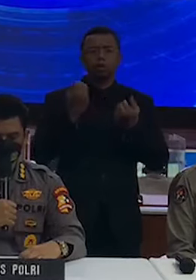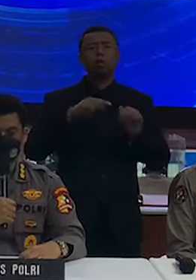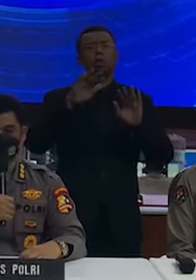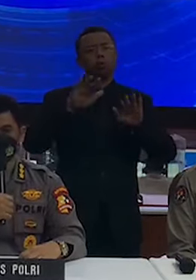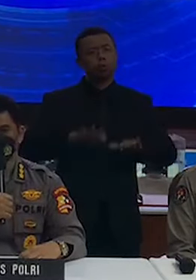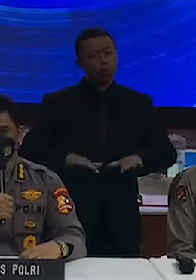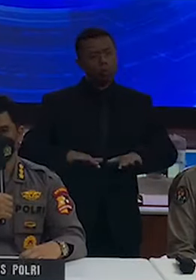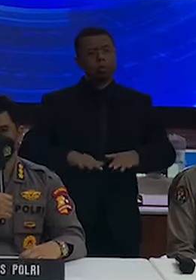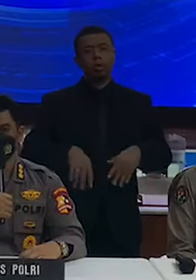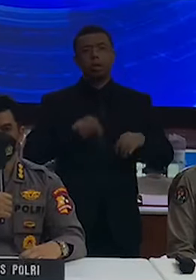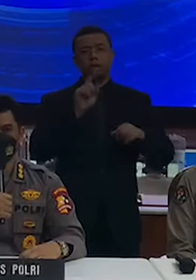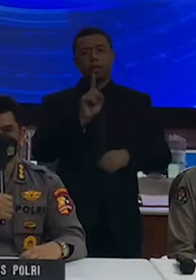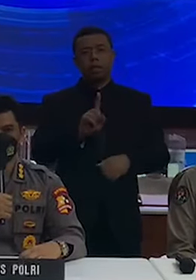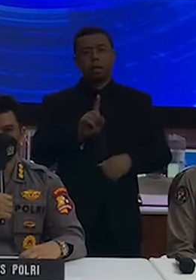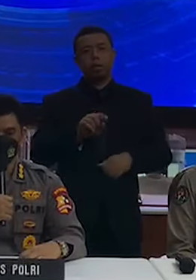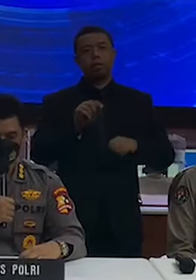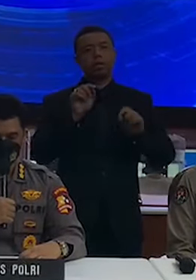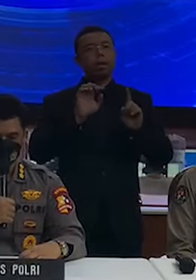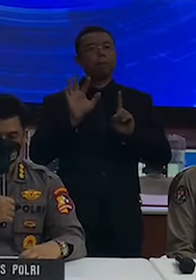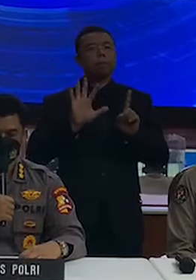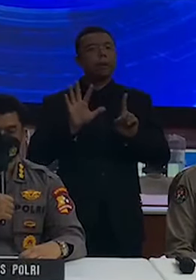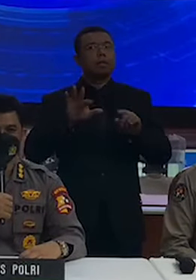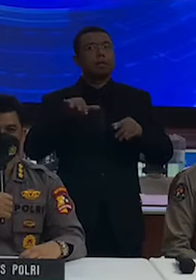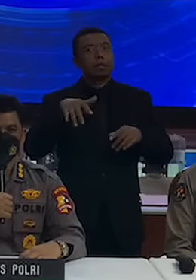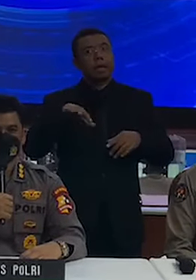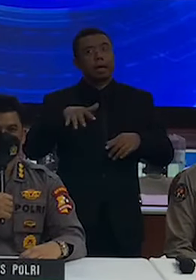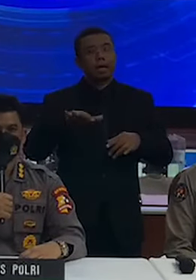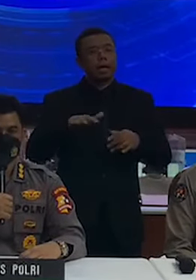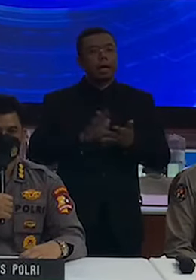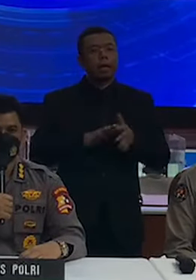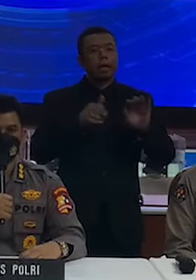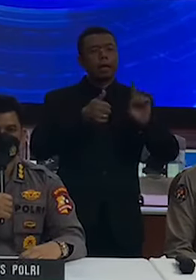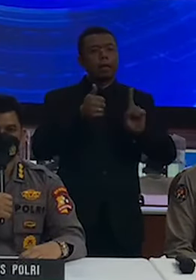penurunan sebanyak 115 atau kurang lebih